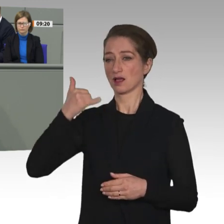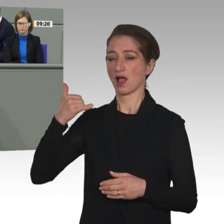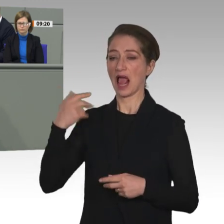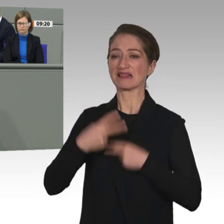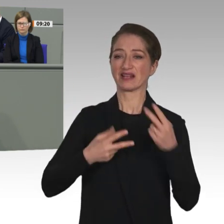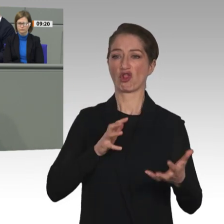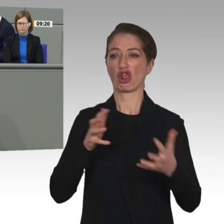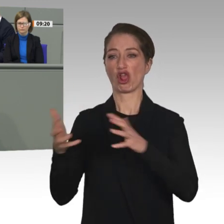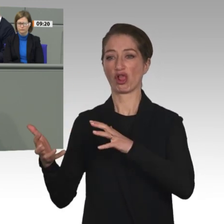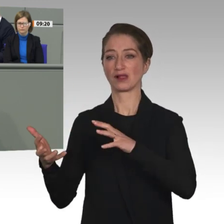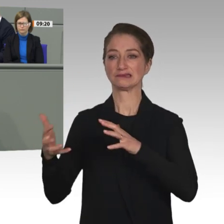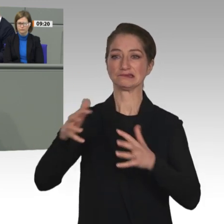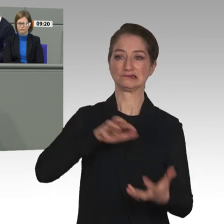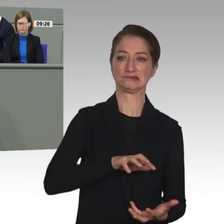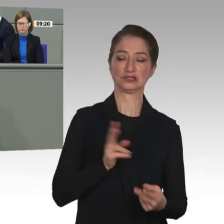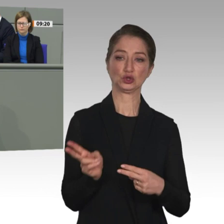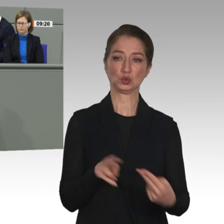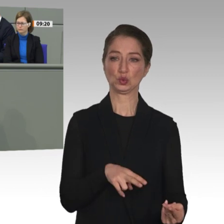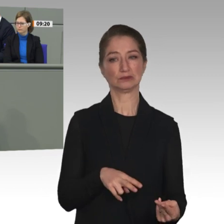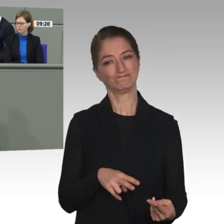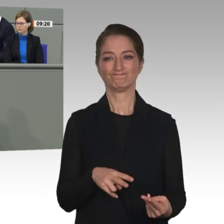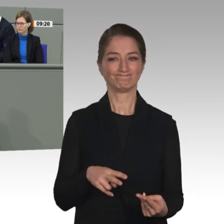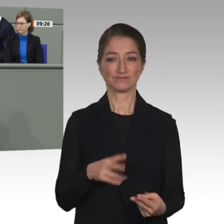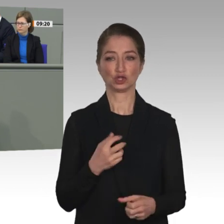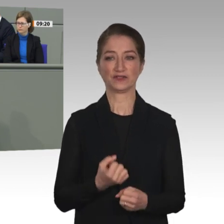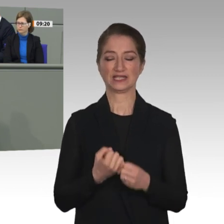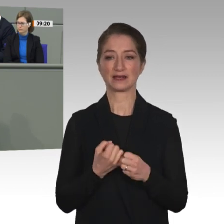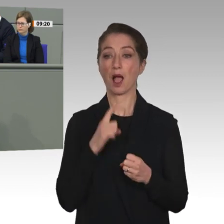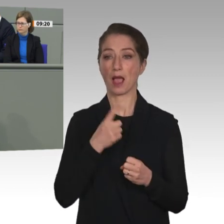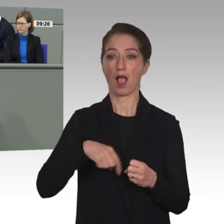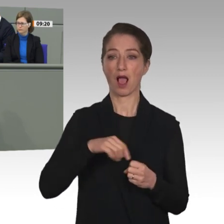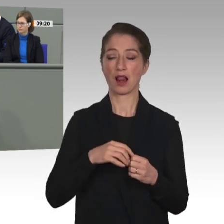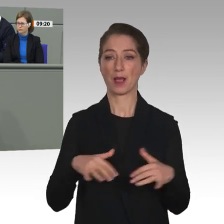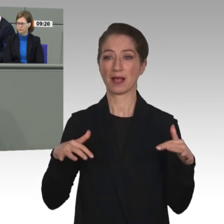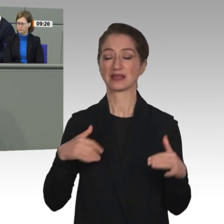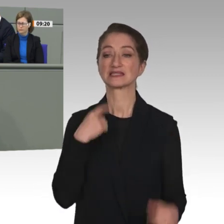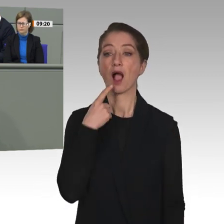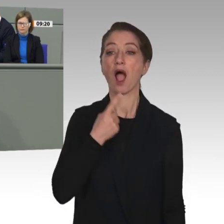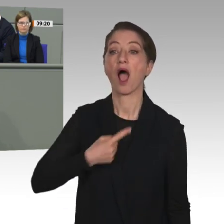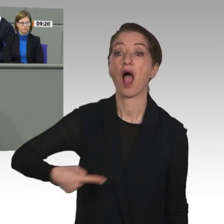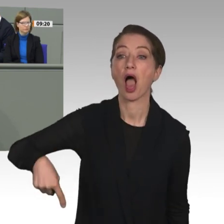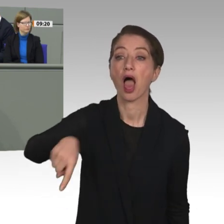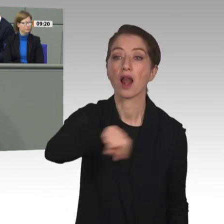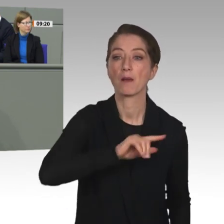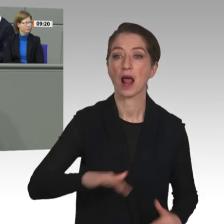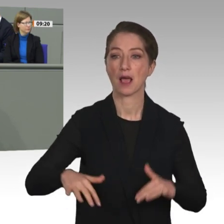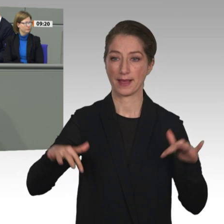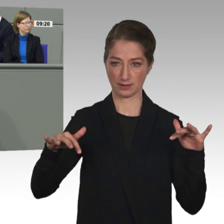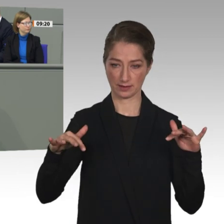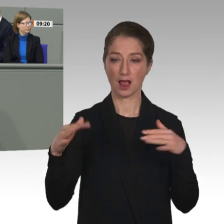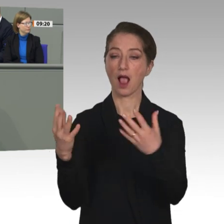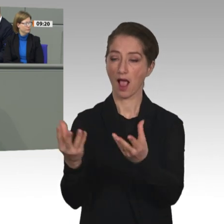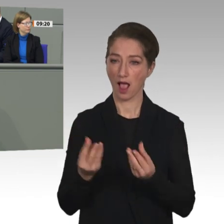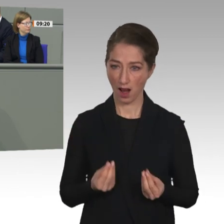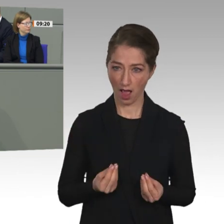ich möchte alle in diesem Parlament, und wenn ich alle sage, dann meine ich auch alle, wirklich einladen, dass wir diesen Weg,